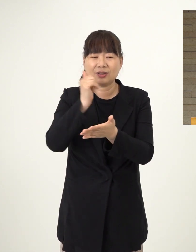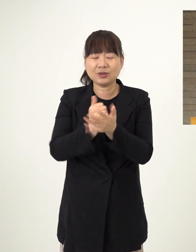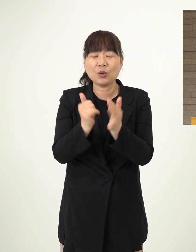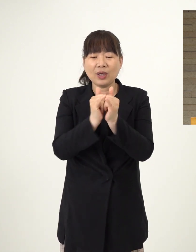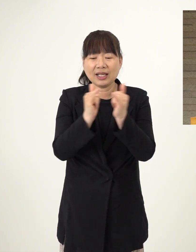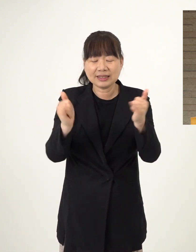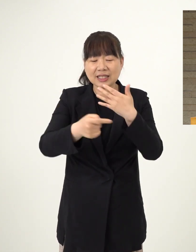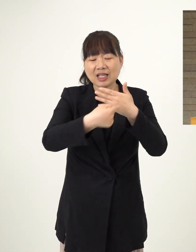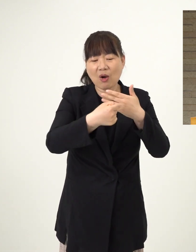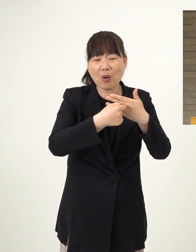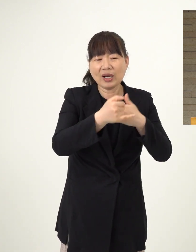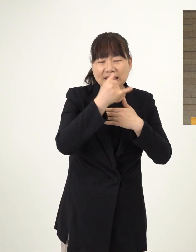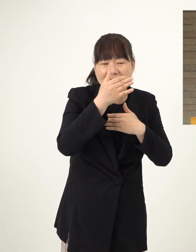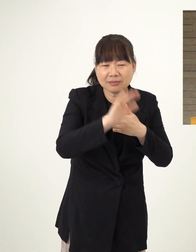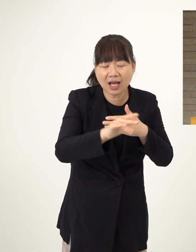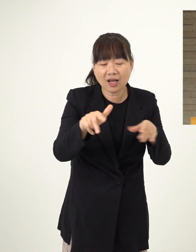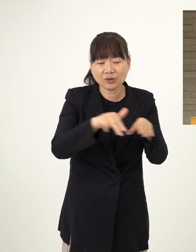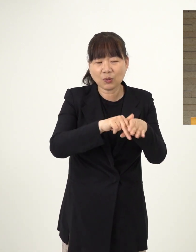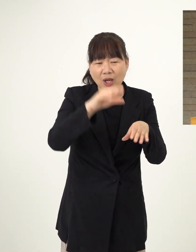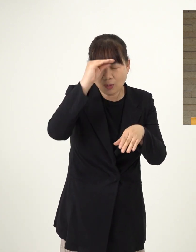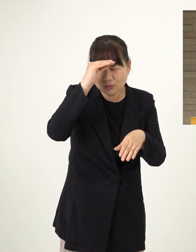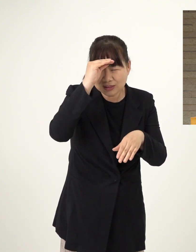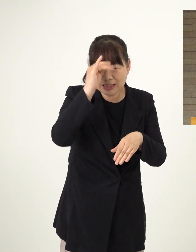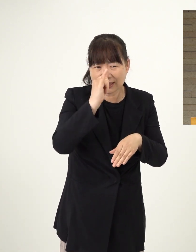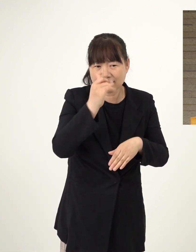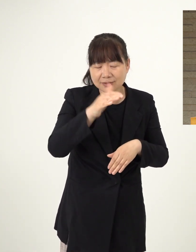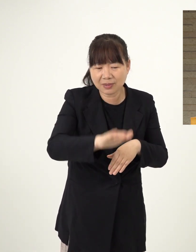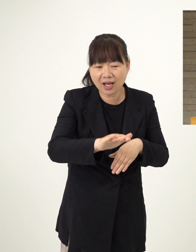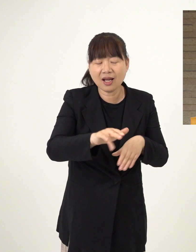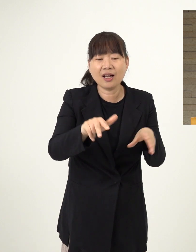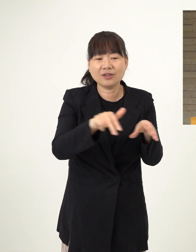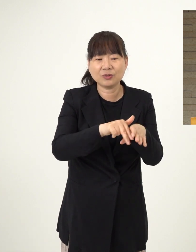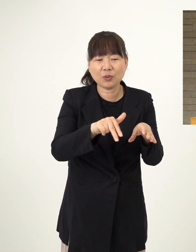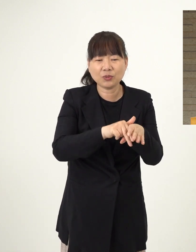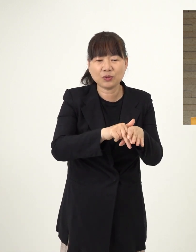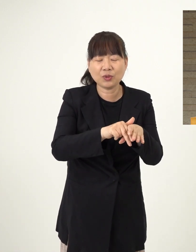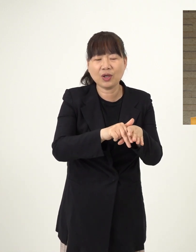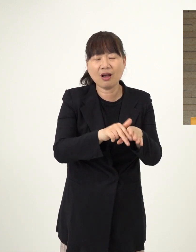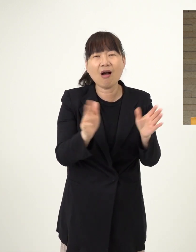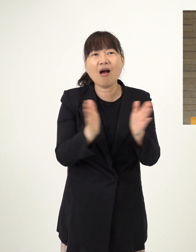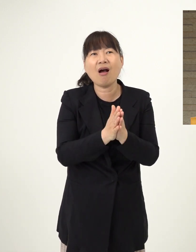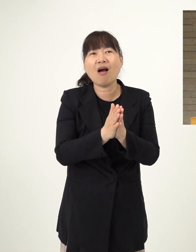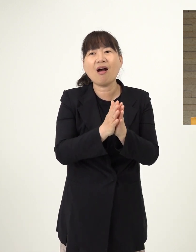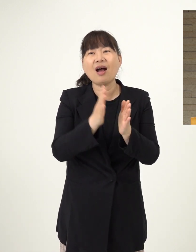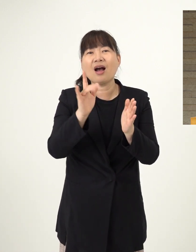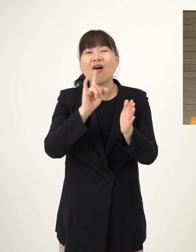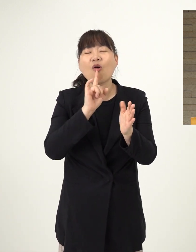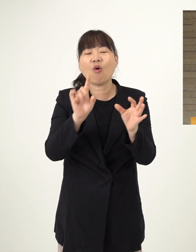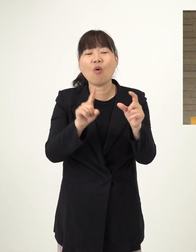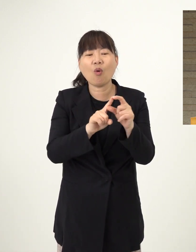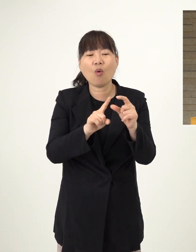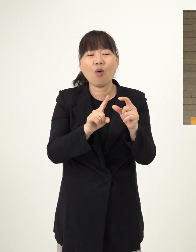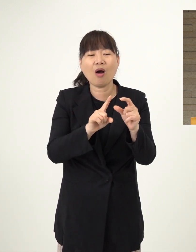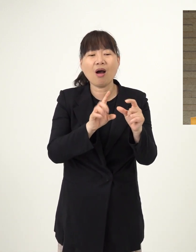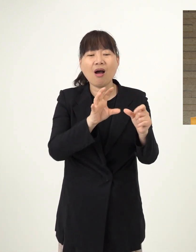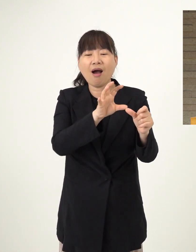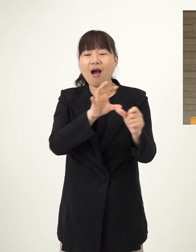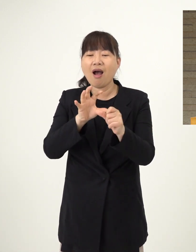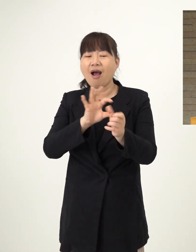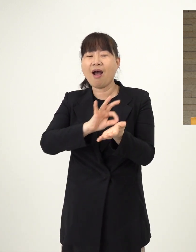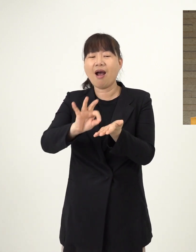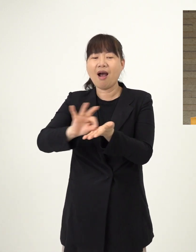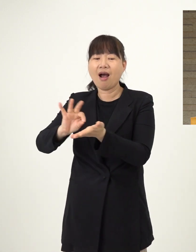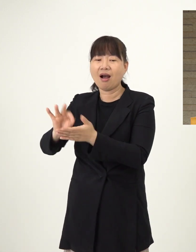그리스도인인 척하고 종교 흉내는 내는데 종교의 그 화려한 언어를 다 쓰고